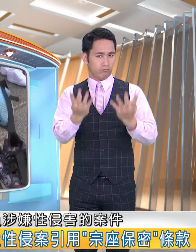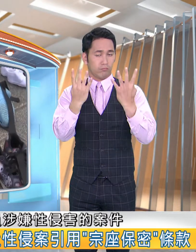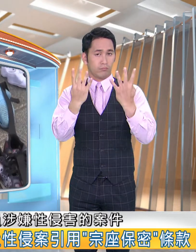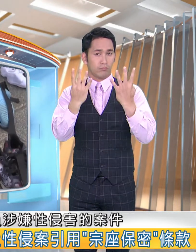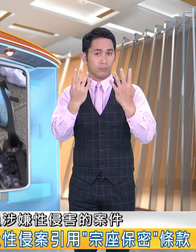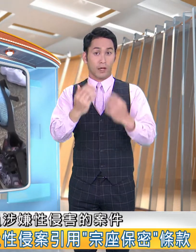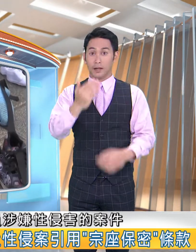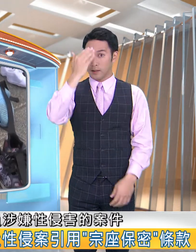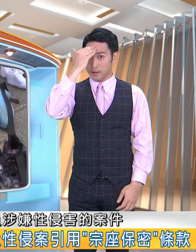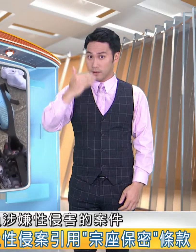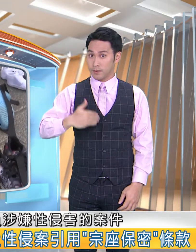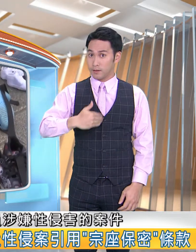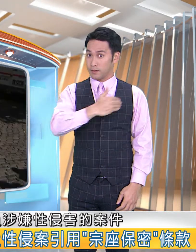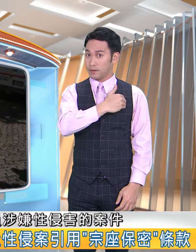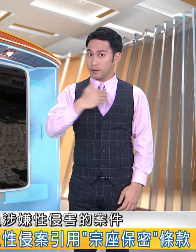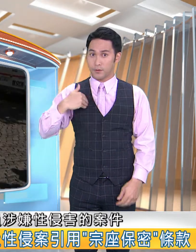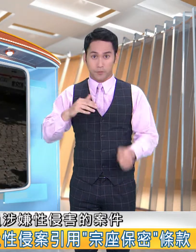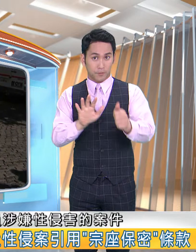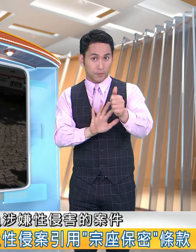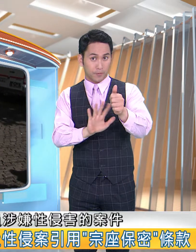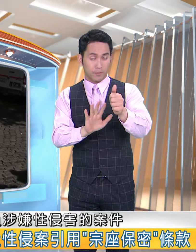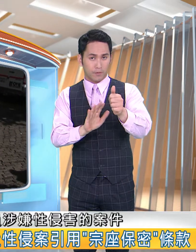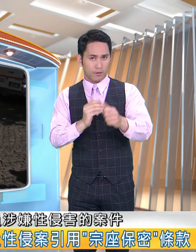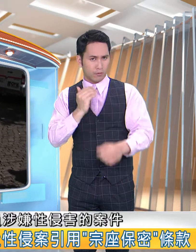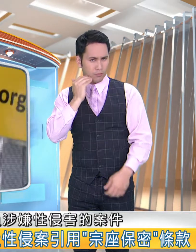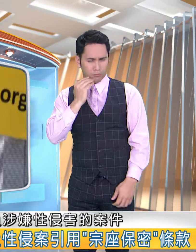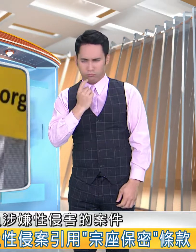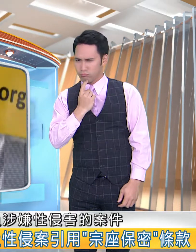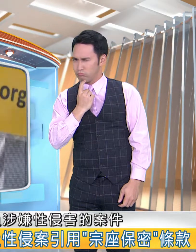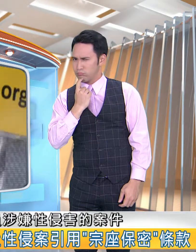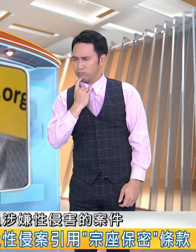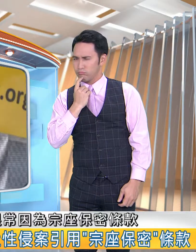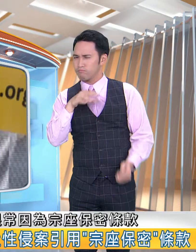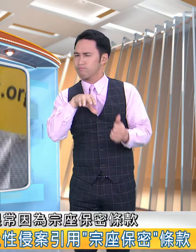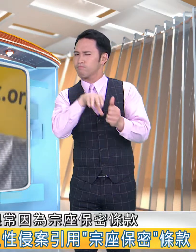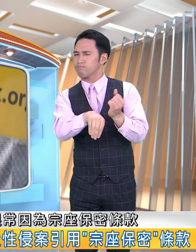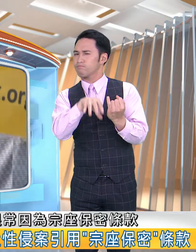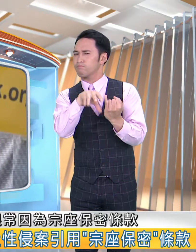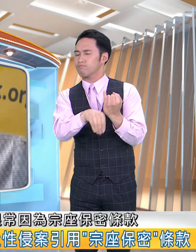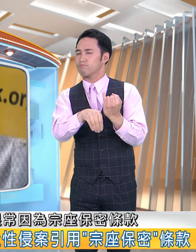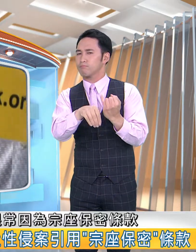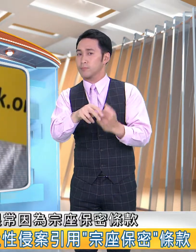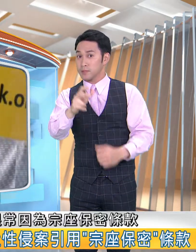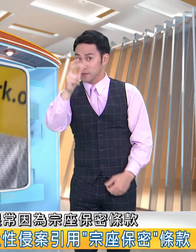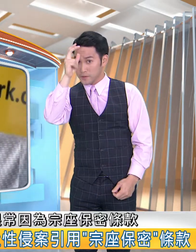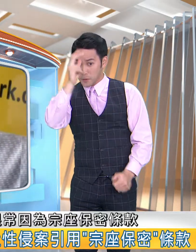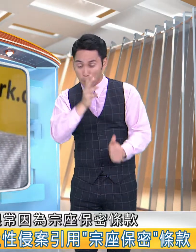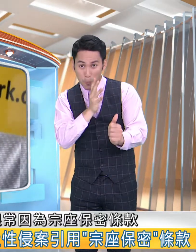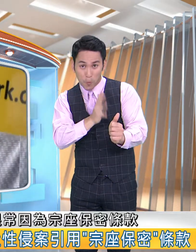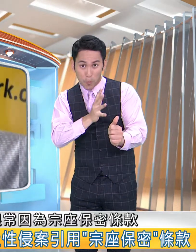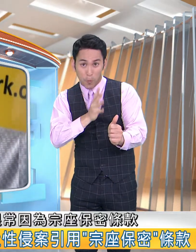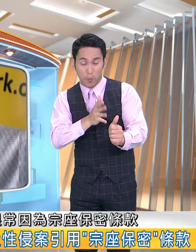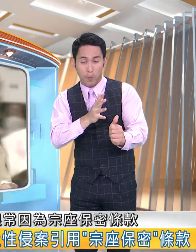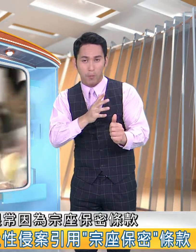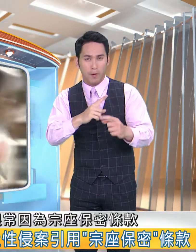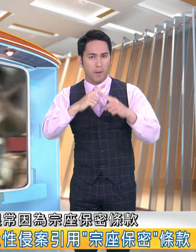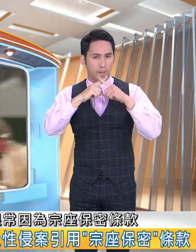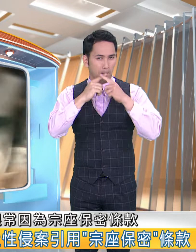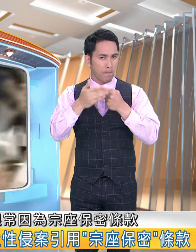去，神职人员涉嫌性侵害的案件，在调查的时候，很常因为宗座保密